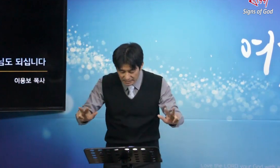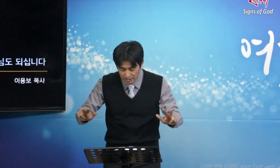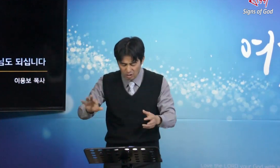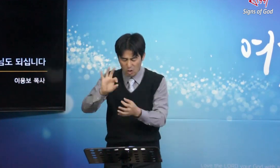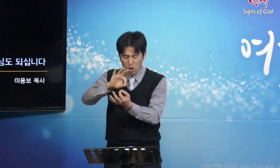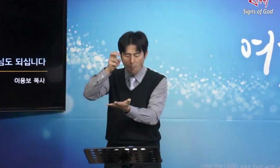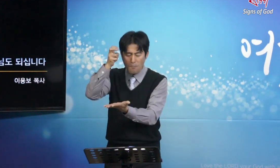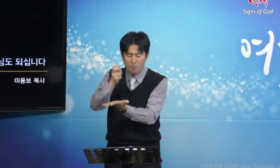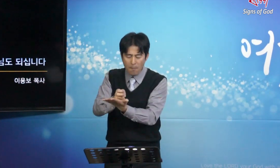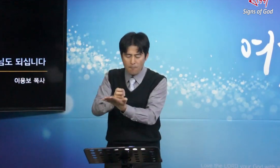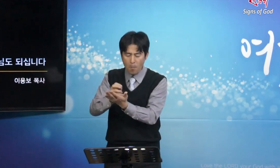이제는